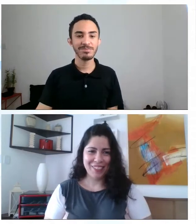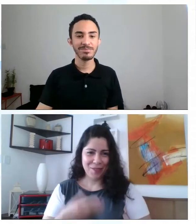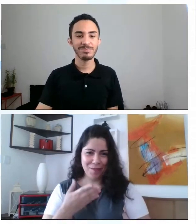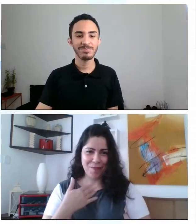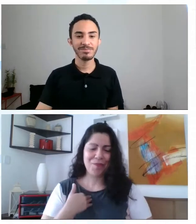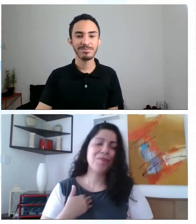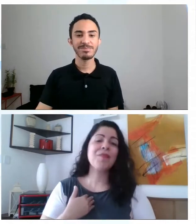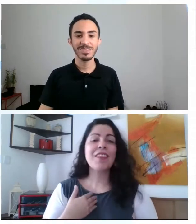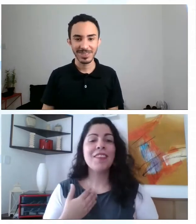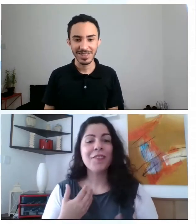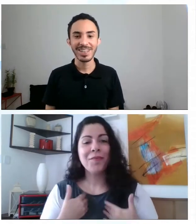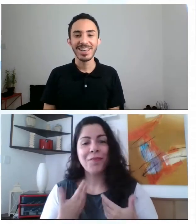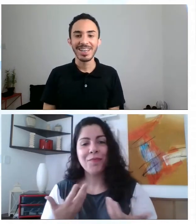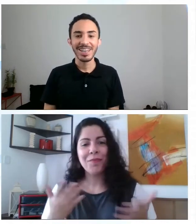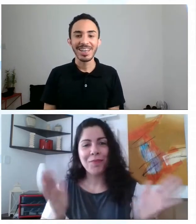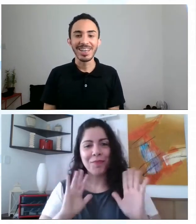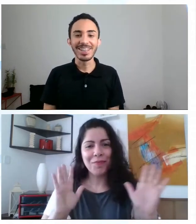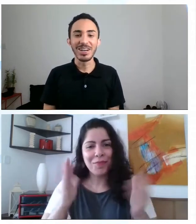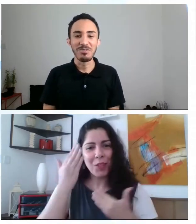Clarissa?